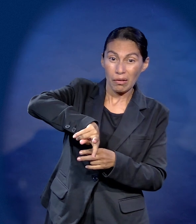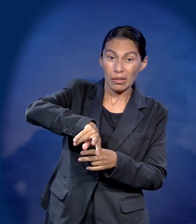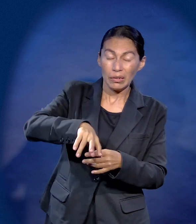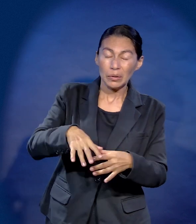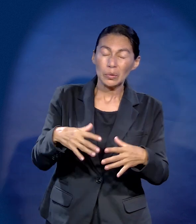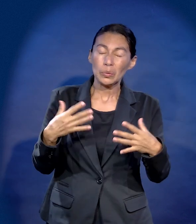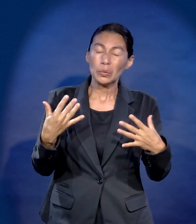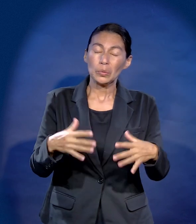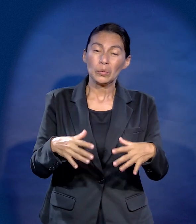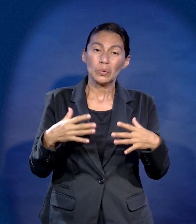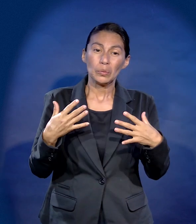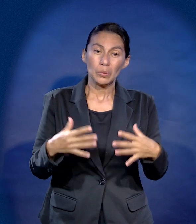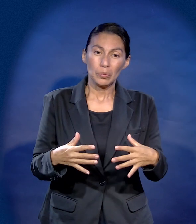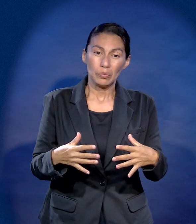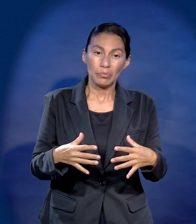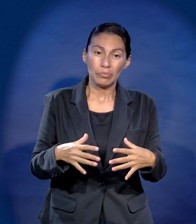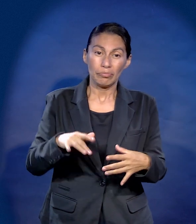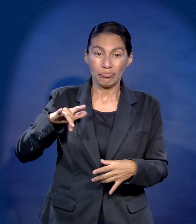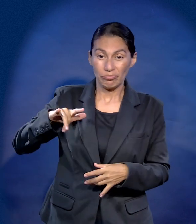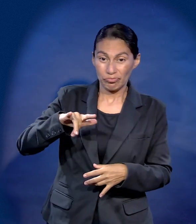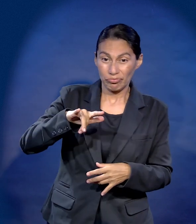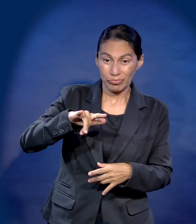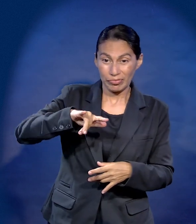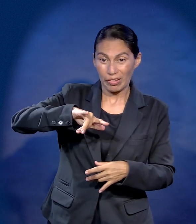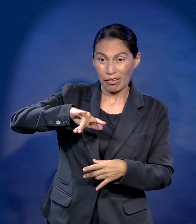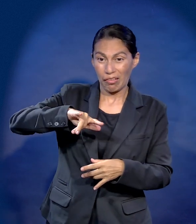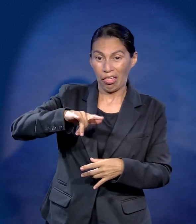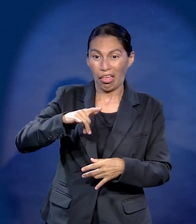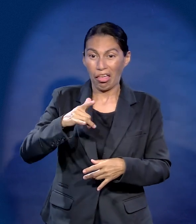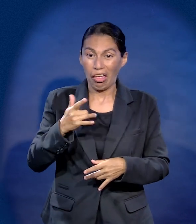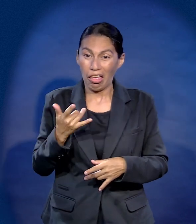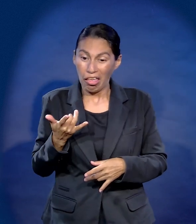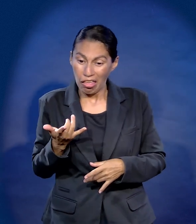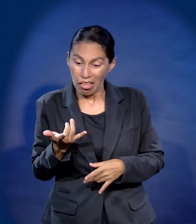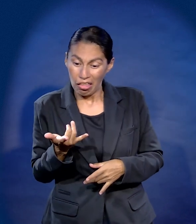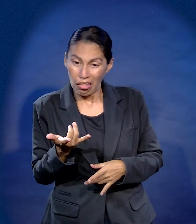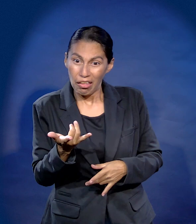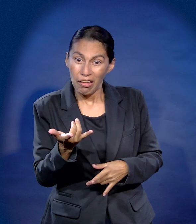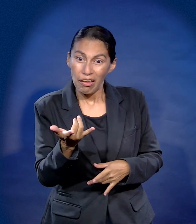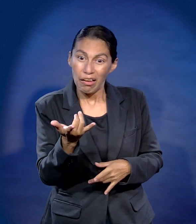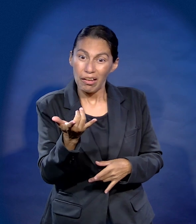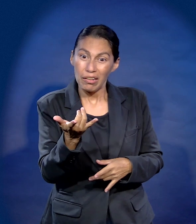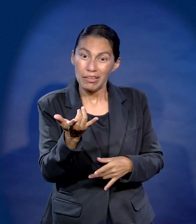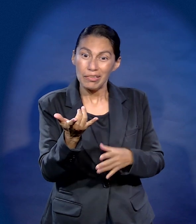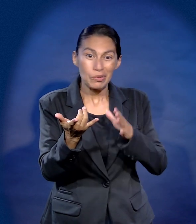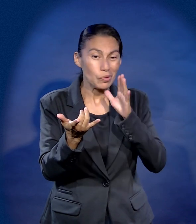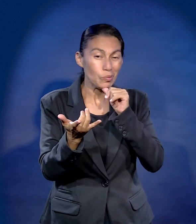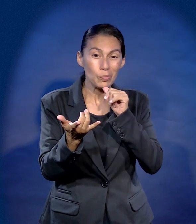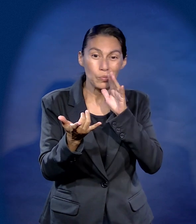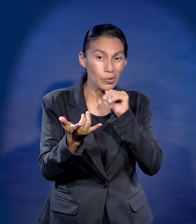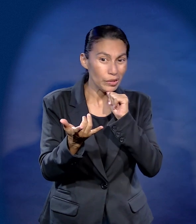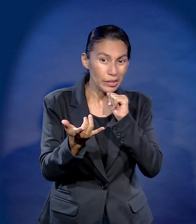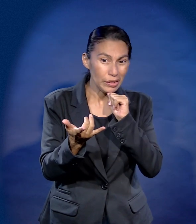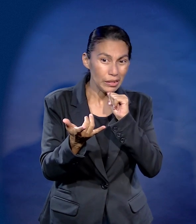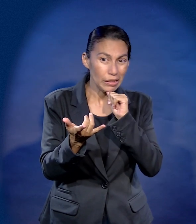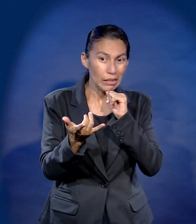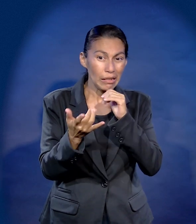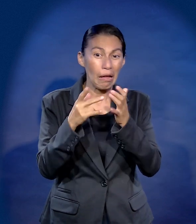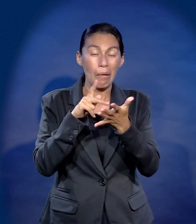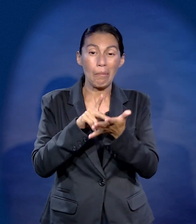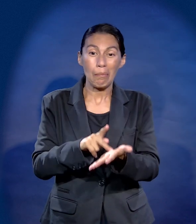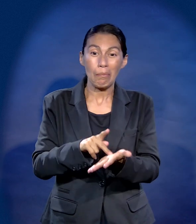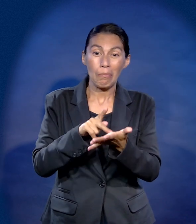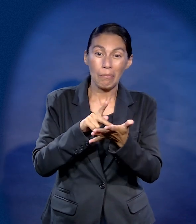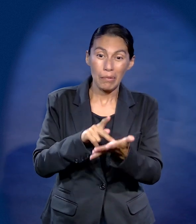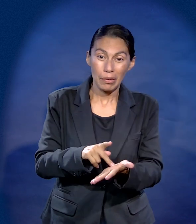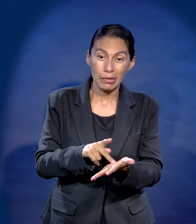volando completamente 180 grados de su posición. El avión tan grande y tan moderno no está diseñado para volar